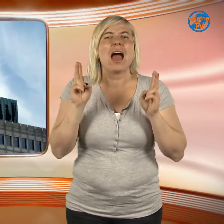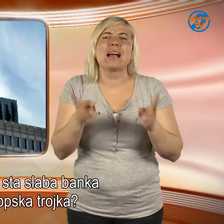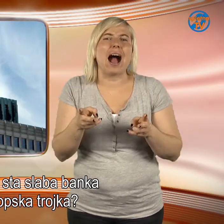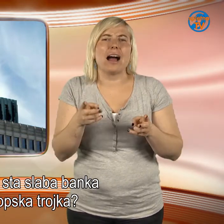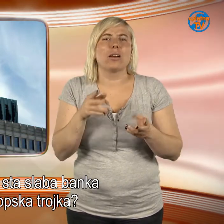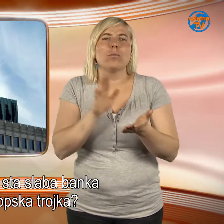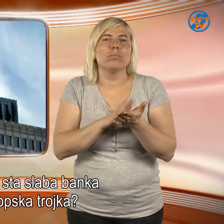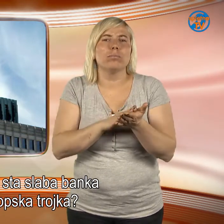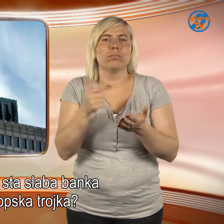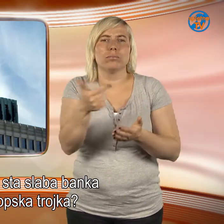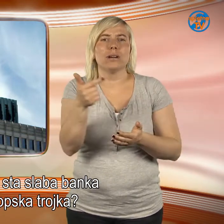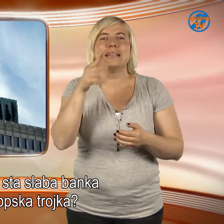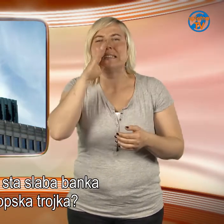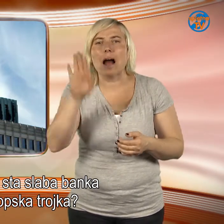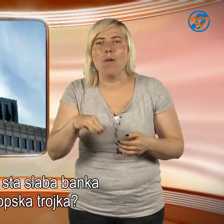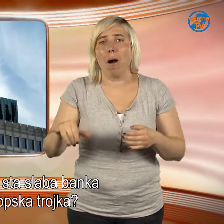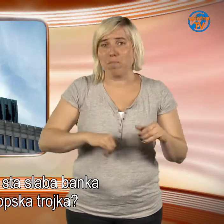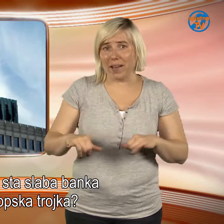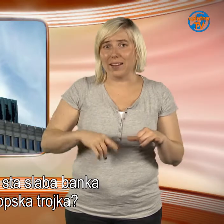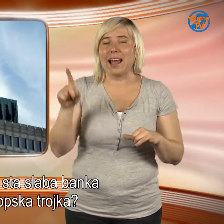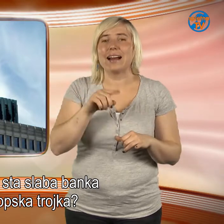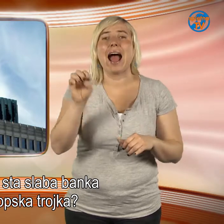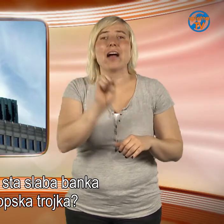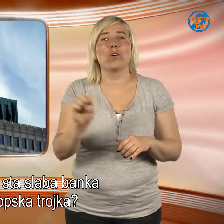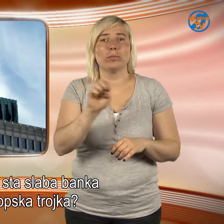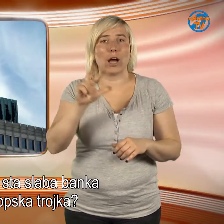Kaj sploh sta slaba banka in evropska trojka?